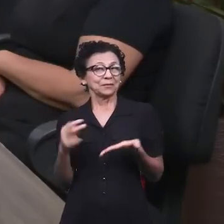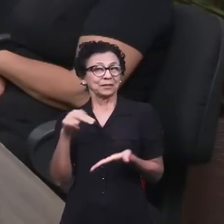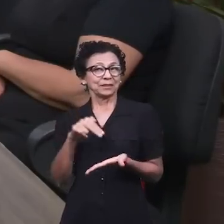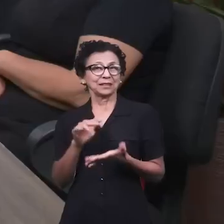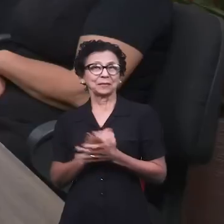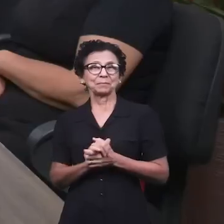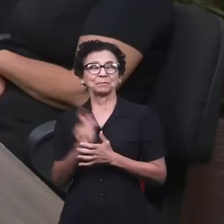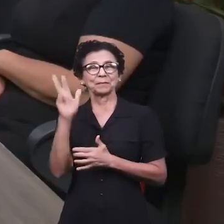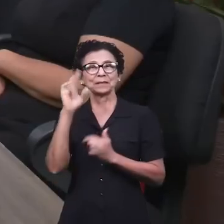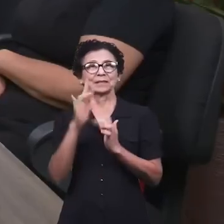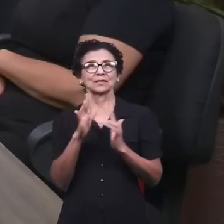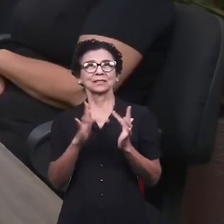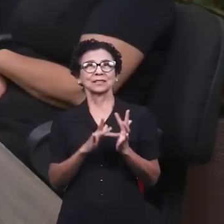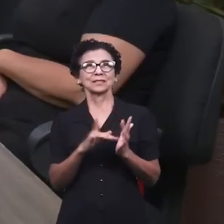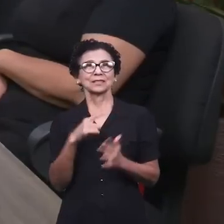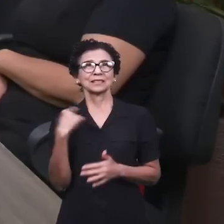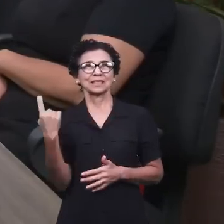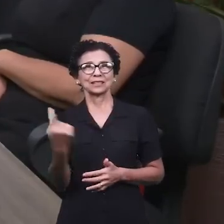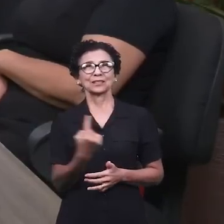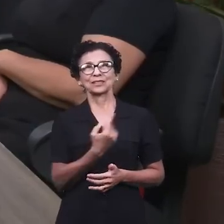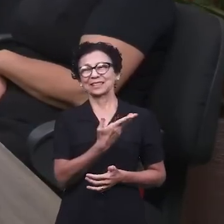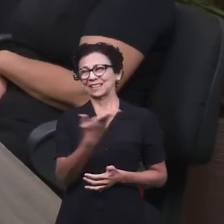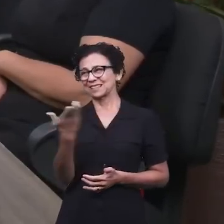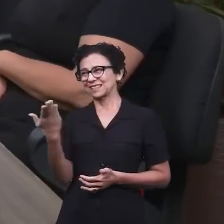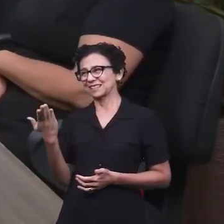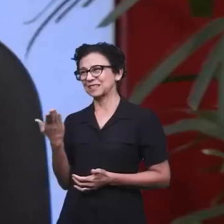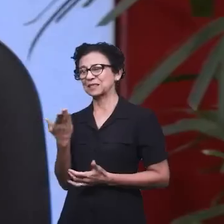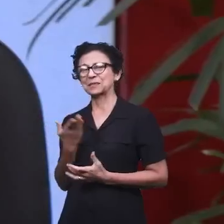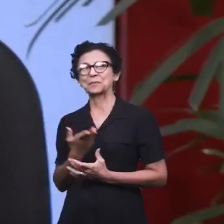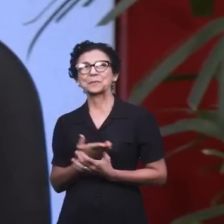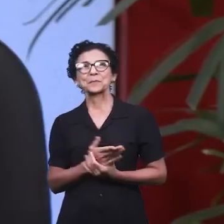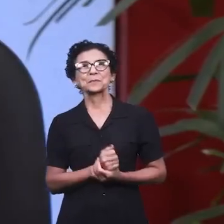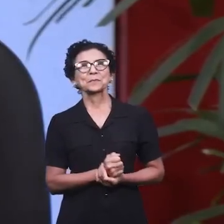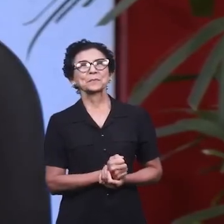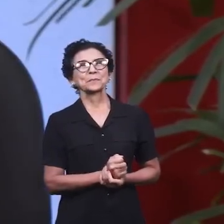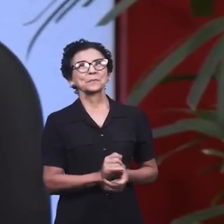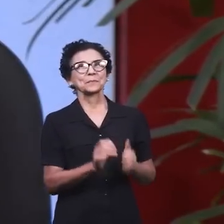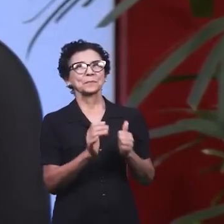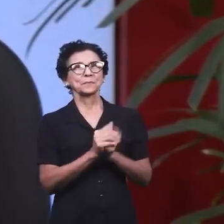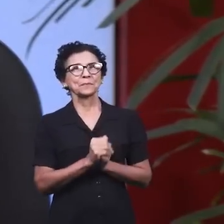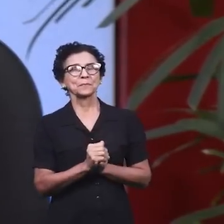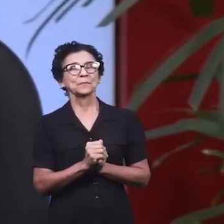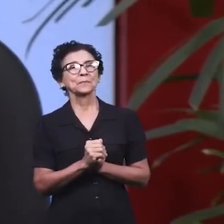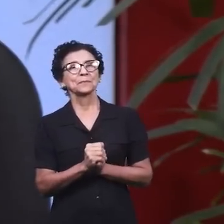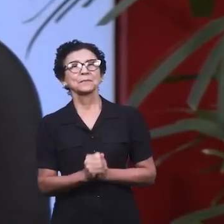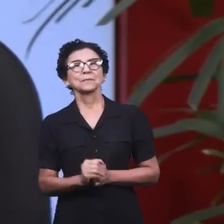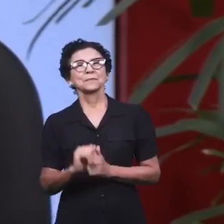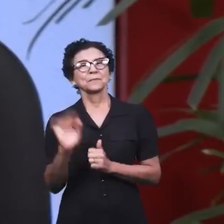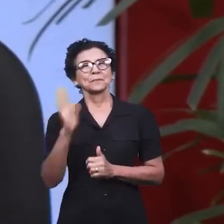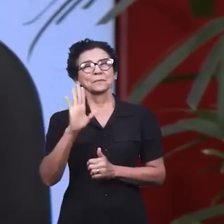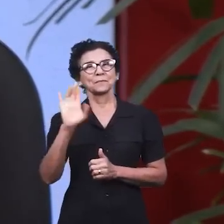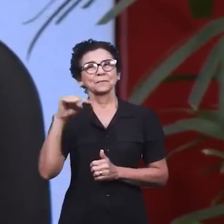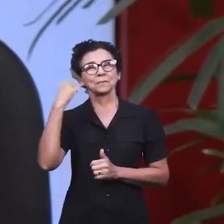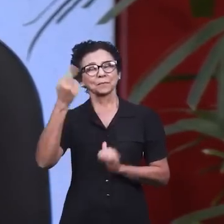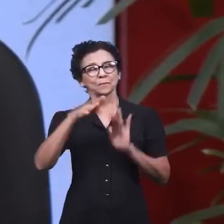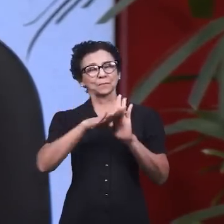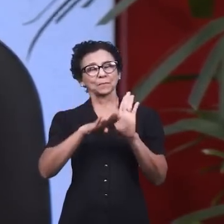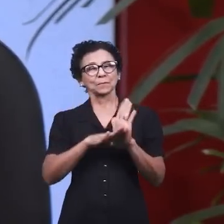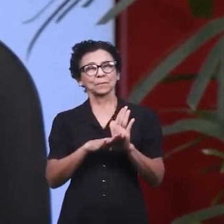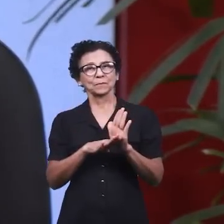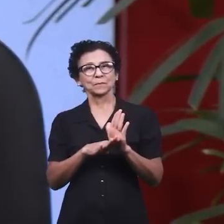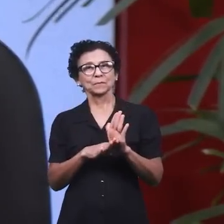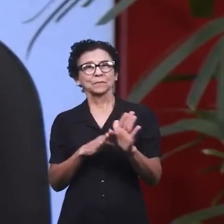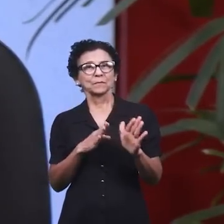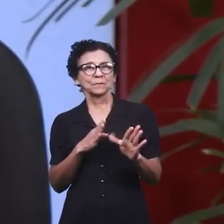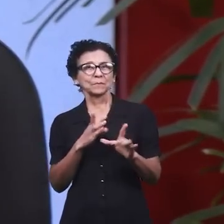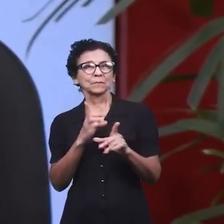todos e a todas que acompanham essa bancada. Amém. A paz do Senhor, meus irmãos. Até o próximo programa, onde nós vamos falar um pouquinho mais sobre esse